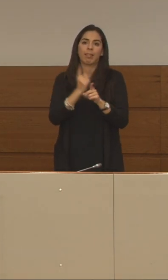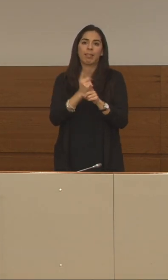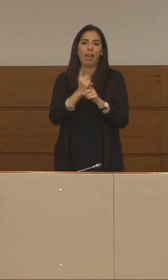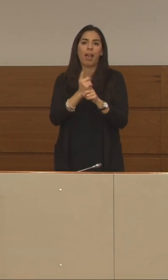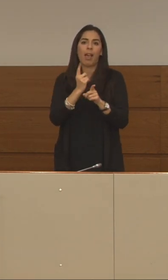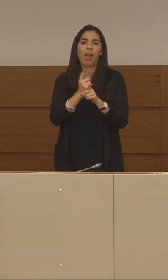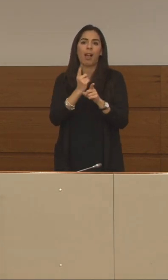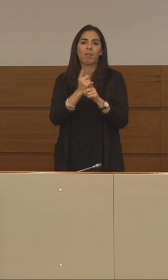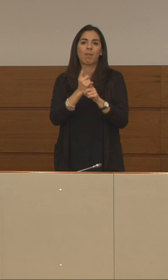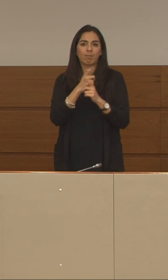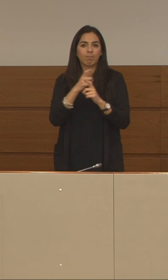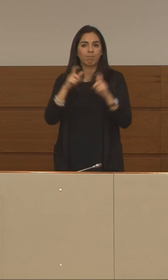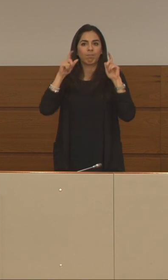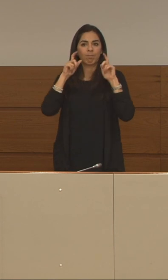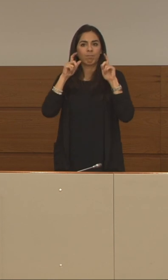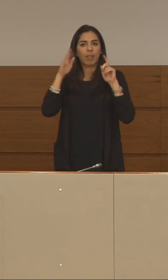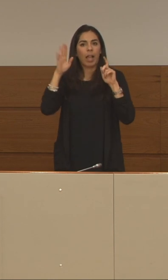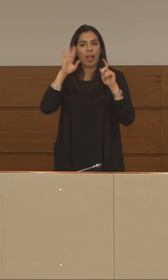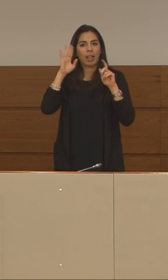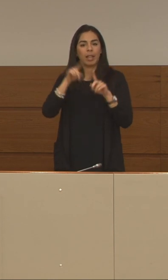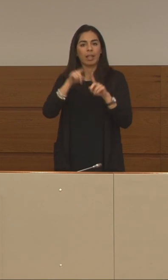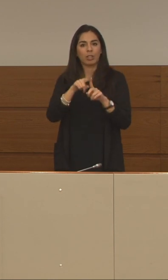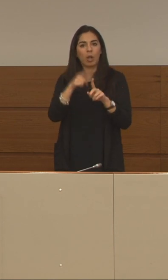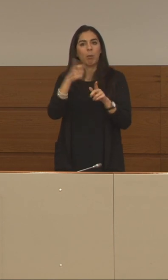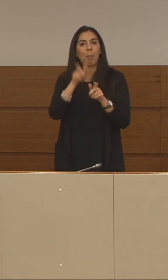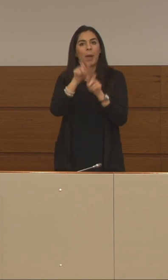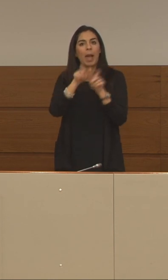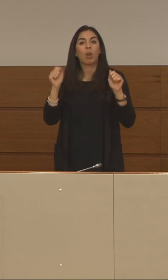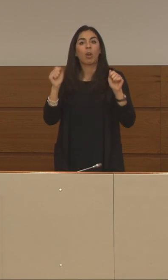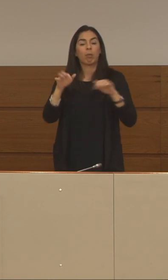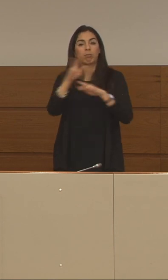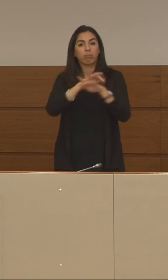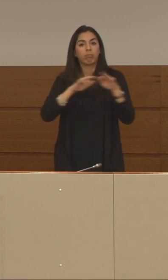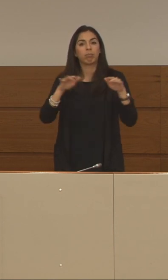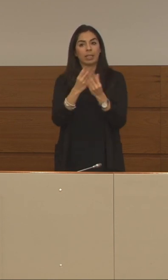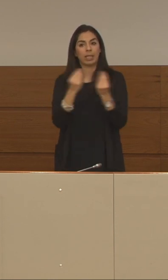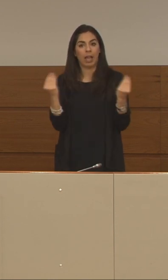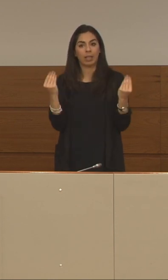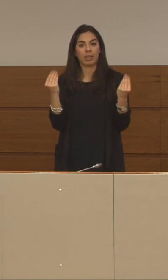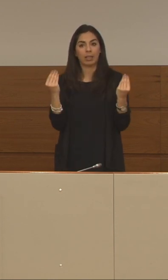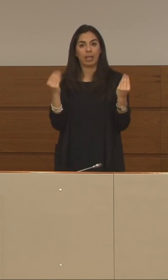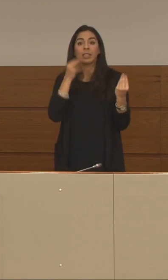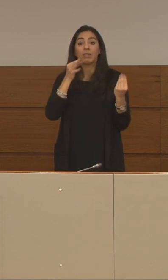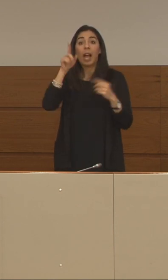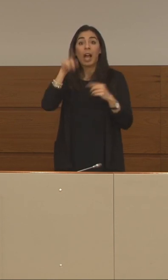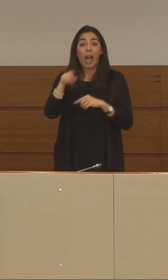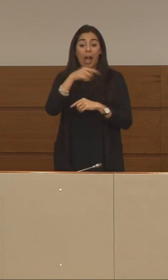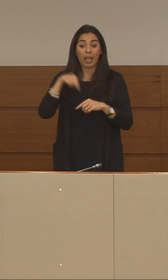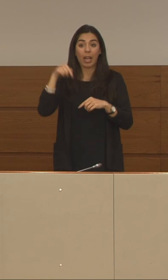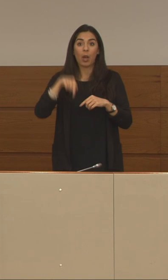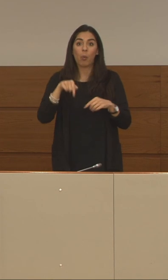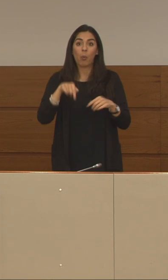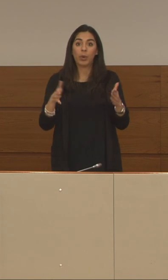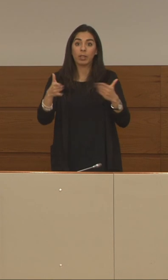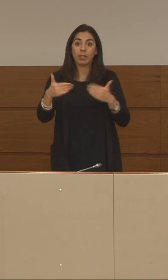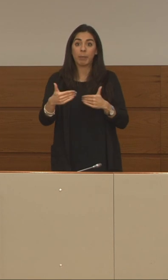alla densità degli occupanti degli ambienti quindi ha anche noi abbiamo da tempo